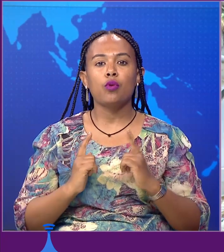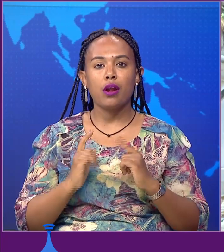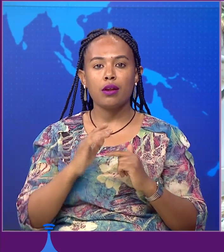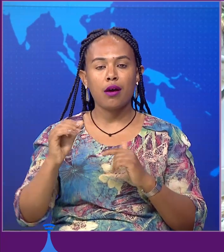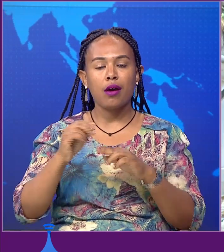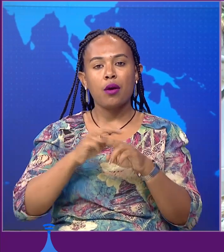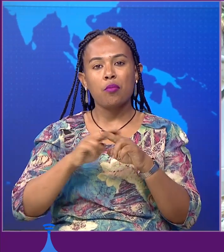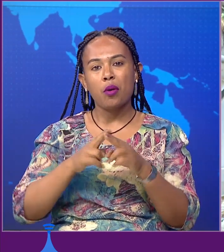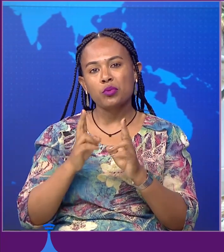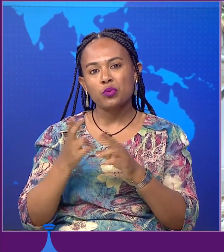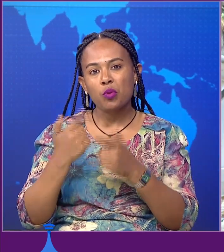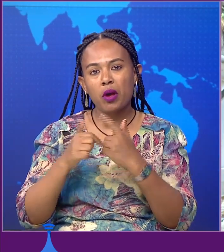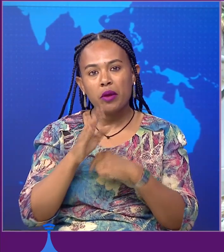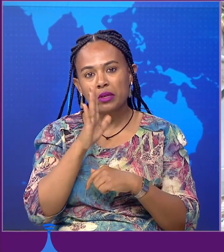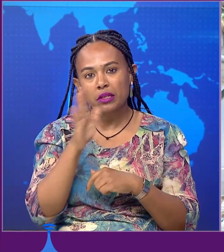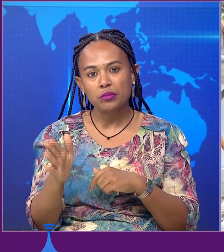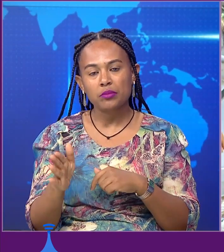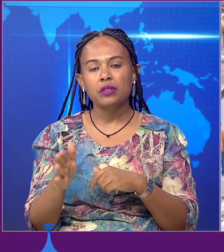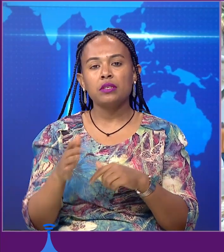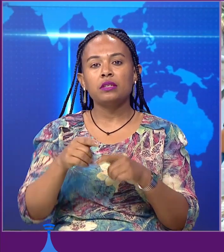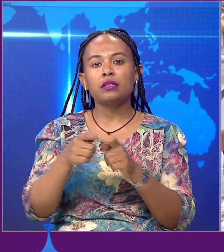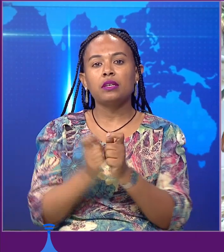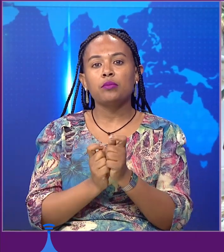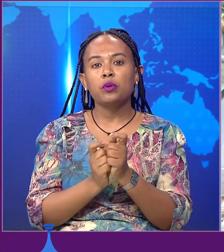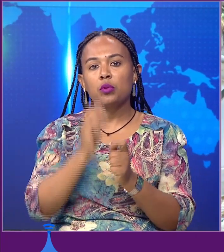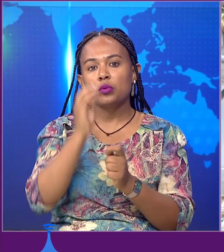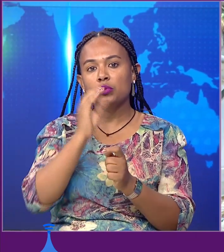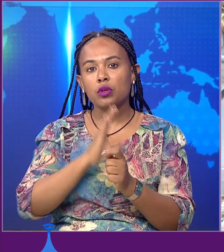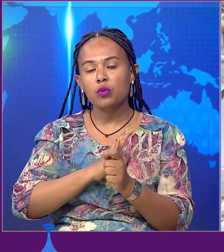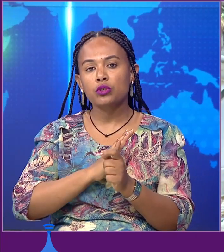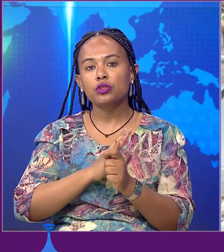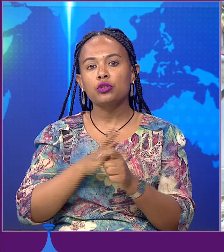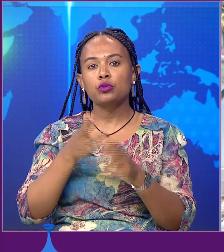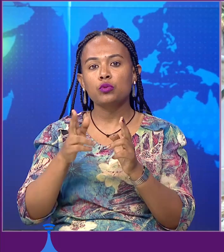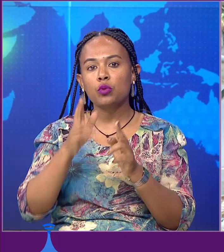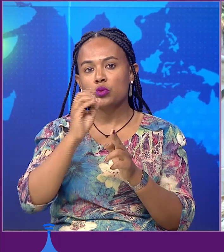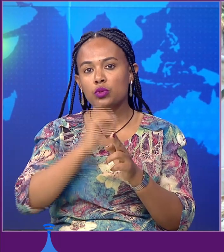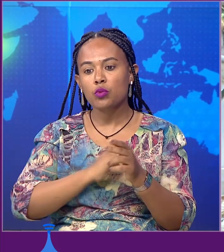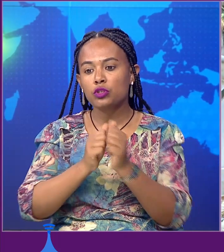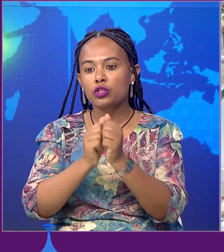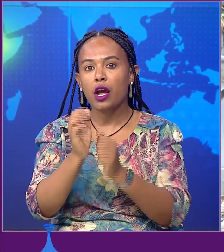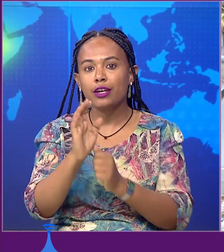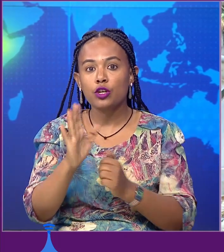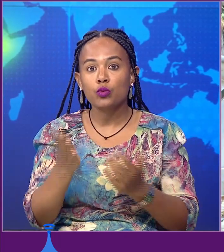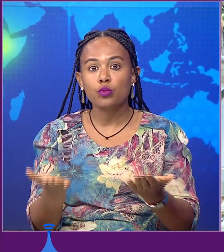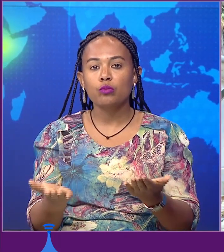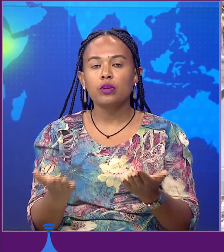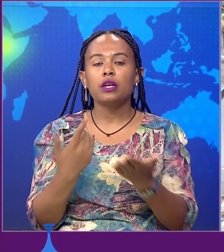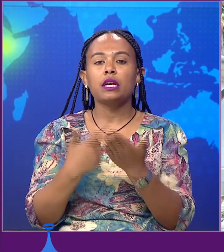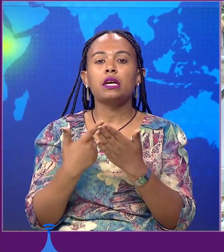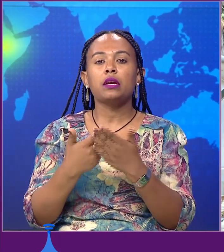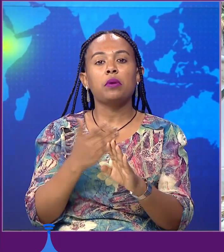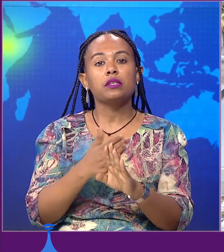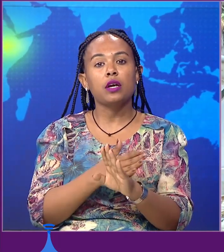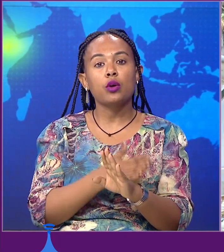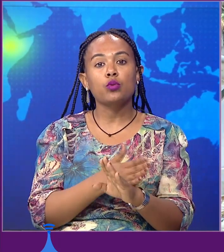ባቡሩ ቶሎ አይመጣም። ቲኬት የሚቆርጡ ሰዎች ቶሎ ሰዎችን አይሸኙም እና እሱን